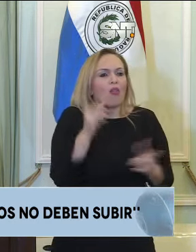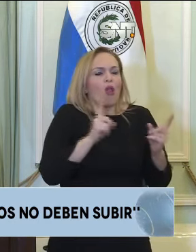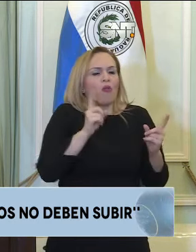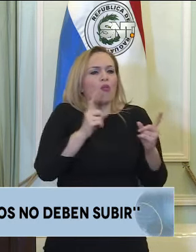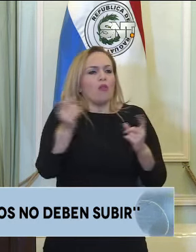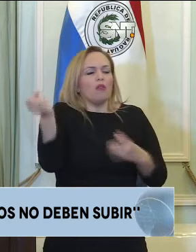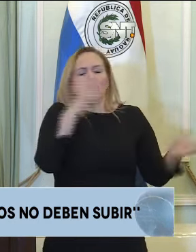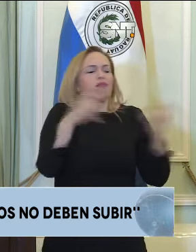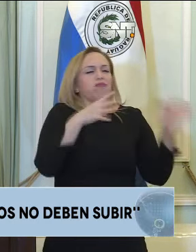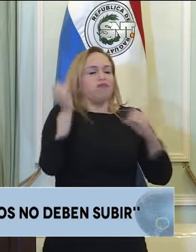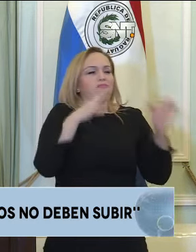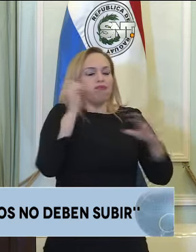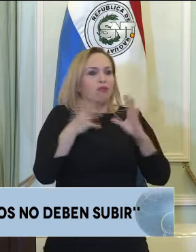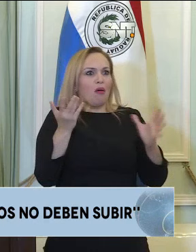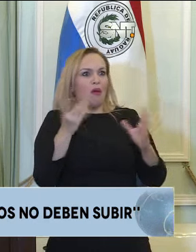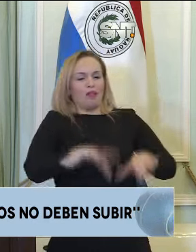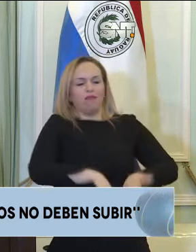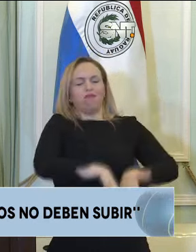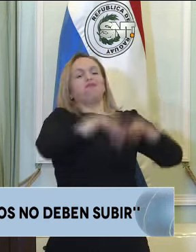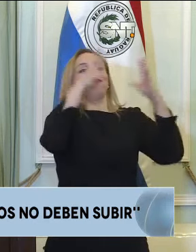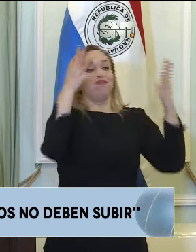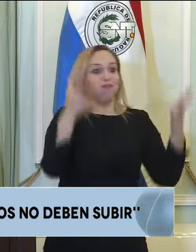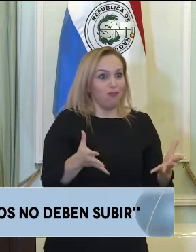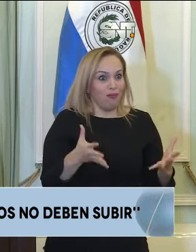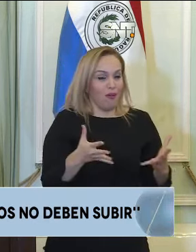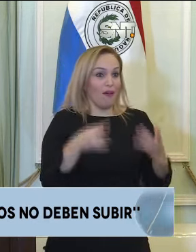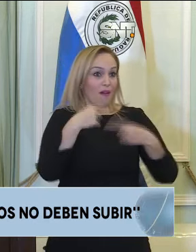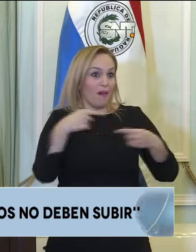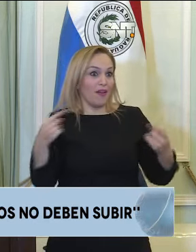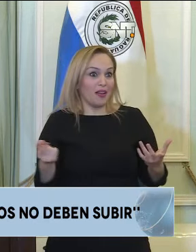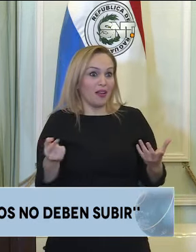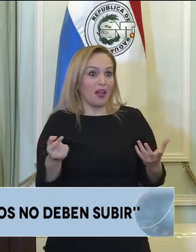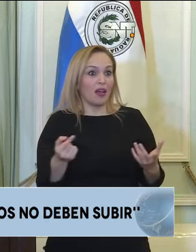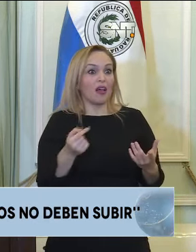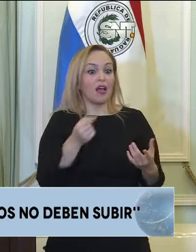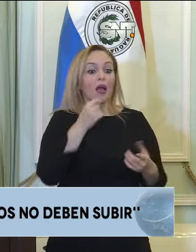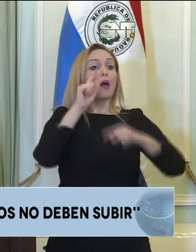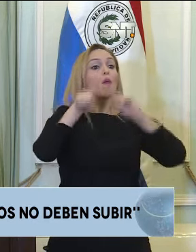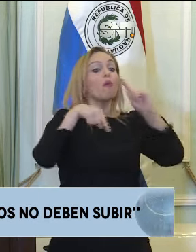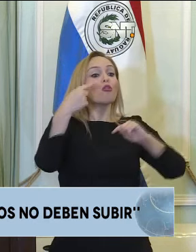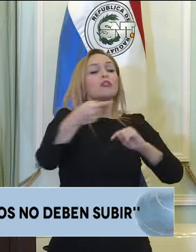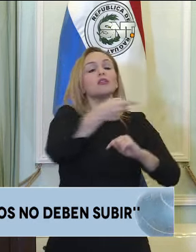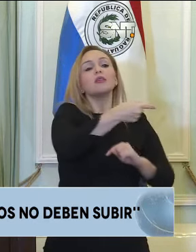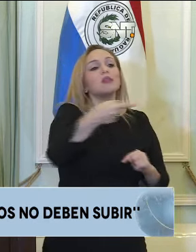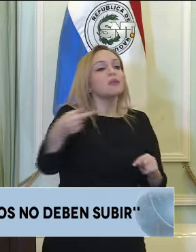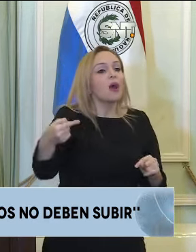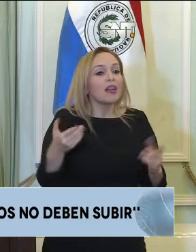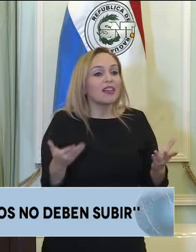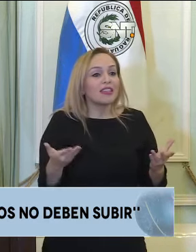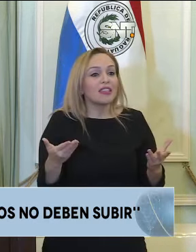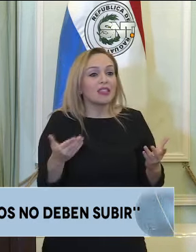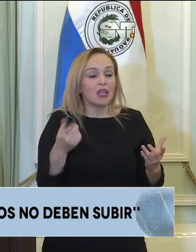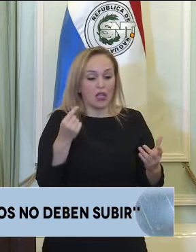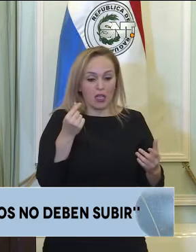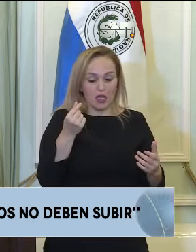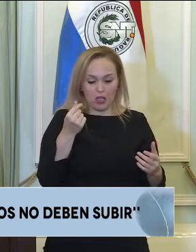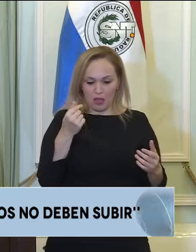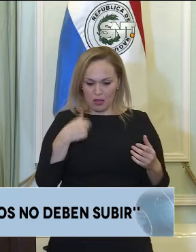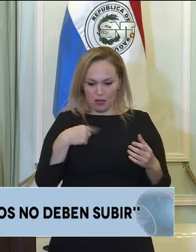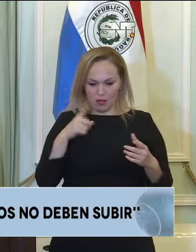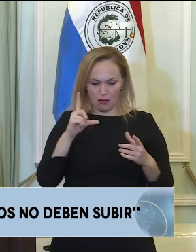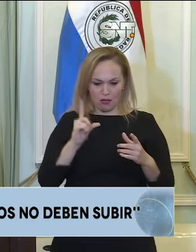más y se abarrota, digamos, de un tipo de productos, la semana que viene no es que va a tener más plata para volver